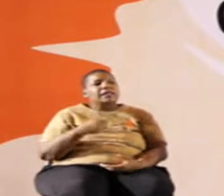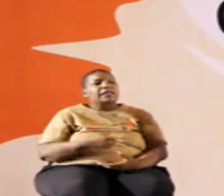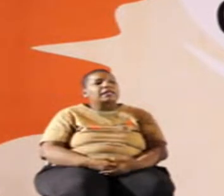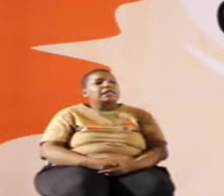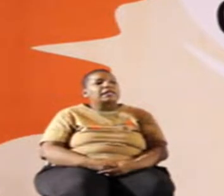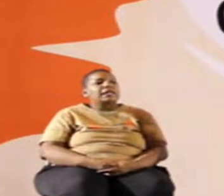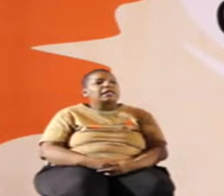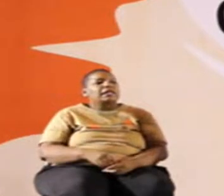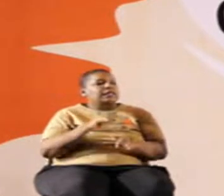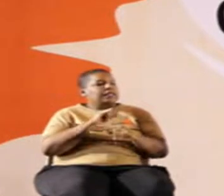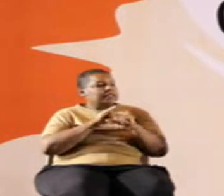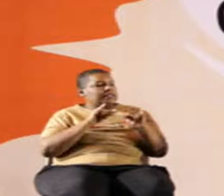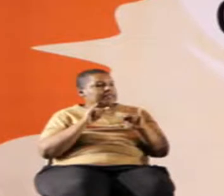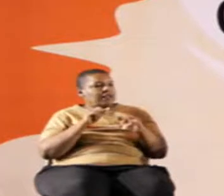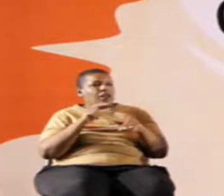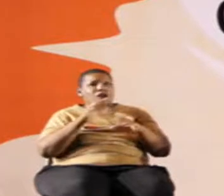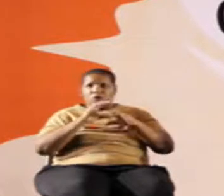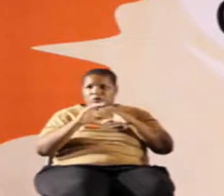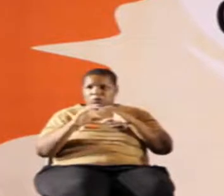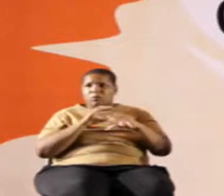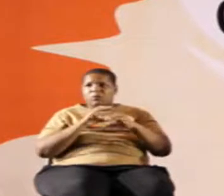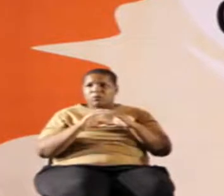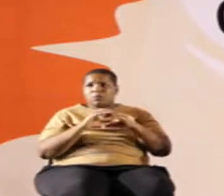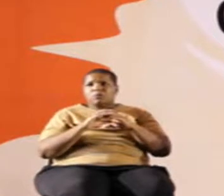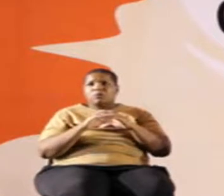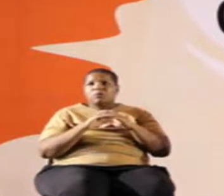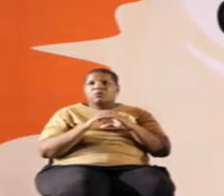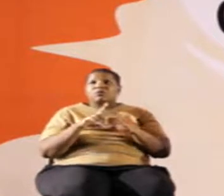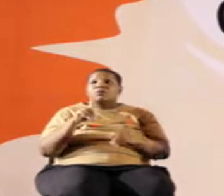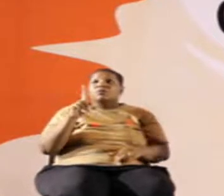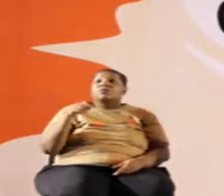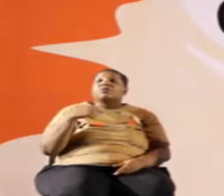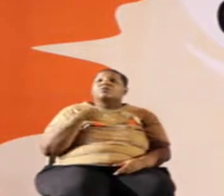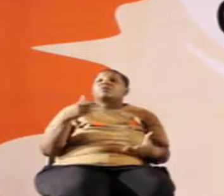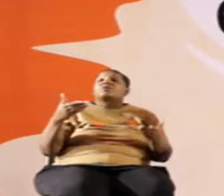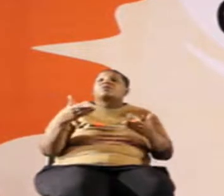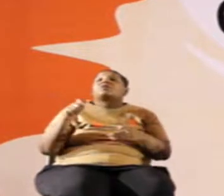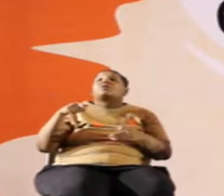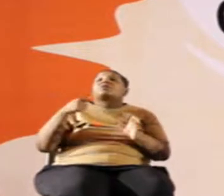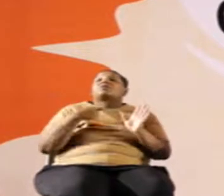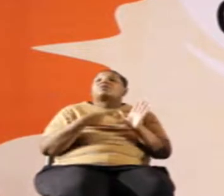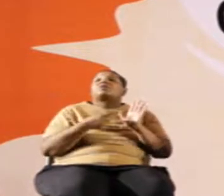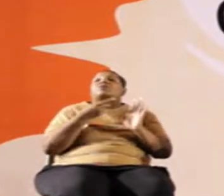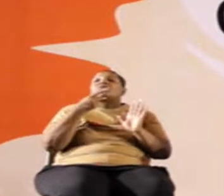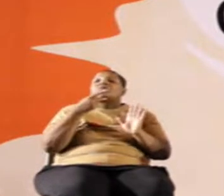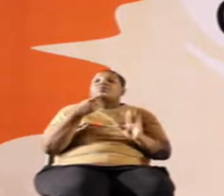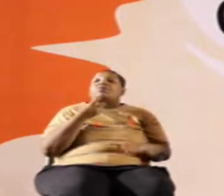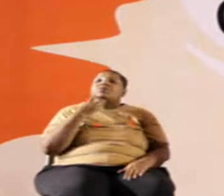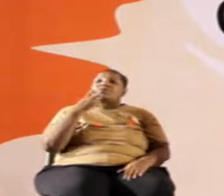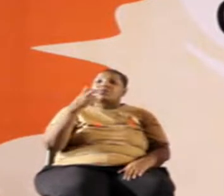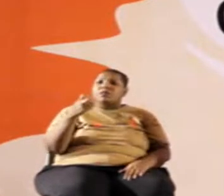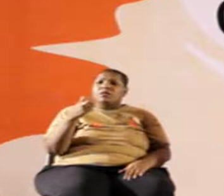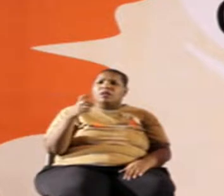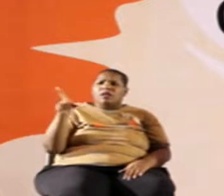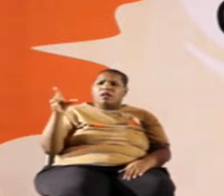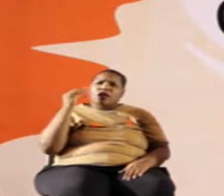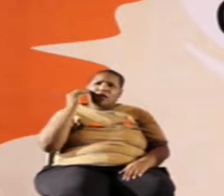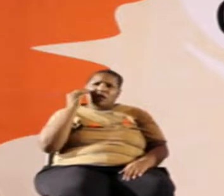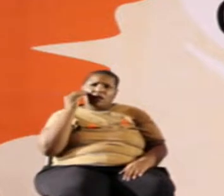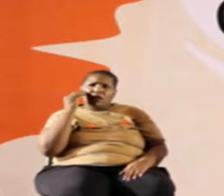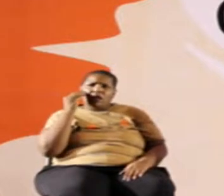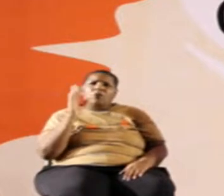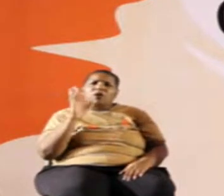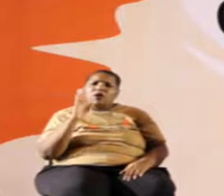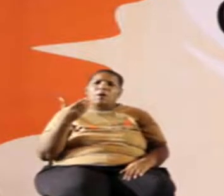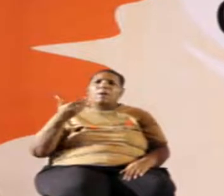na mídia, né, na comunicação, é que agora quem são os porta-vozes? Porque todo mundo teve a experiência lá antiga,